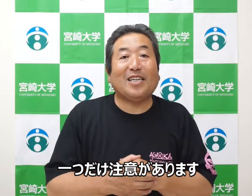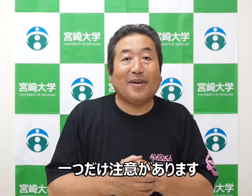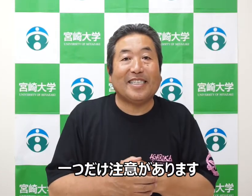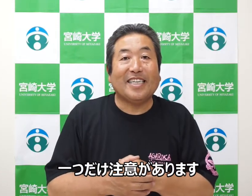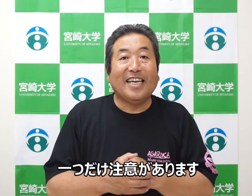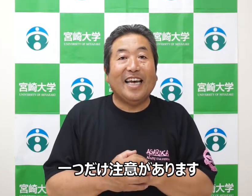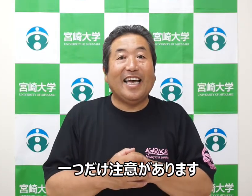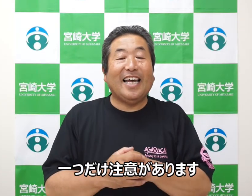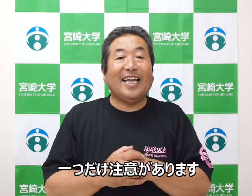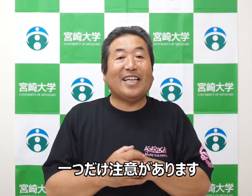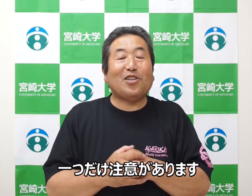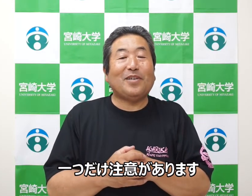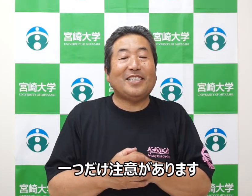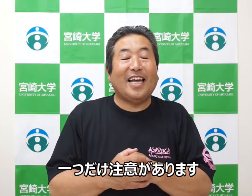ります。例えばですね、